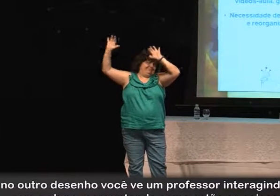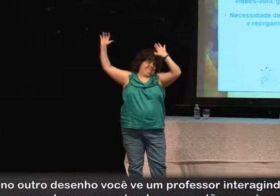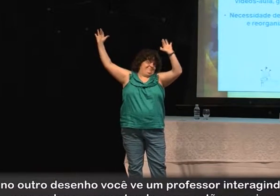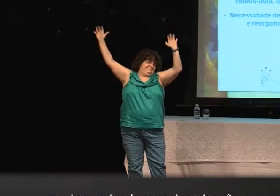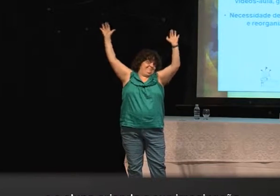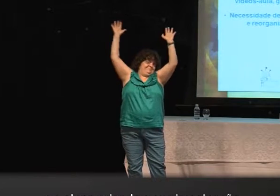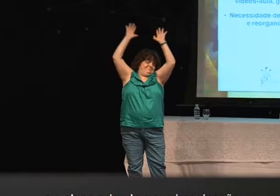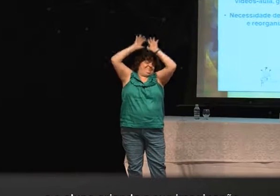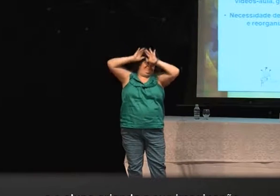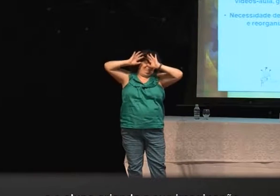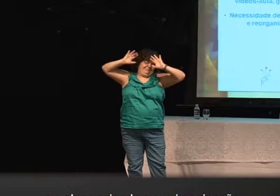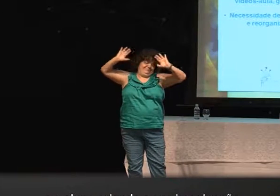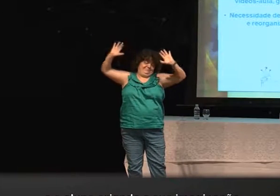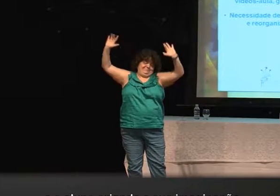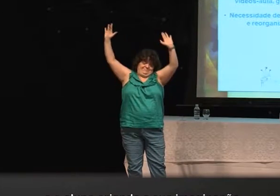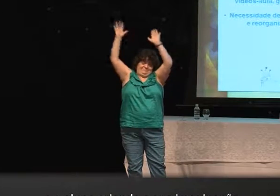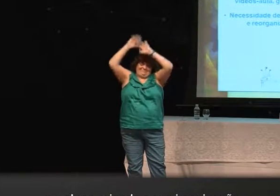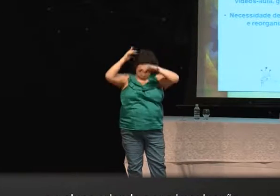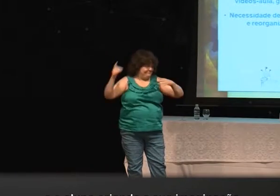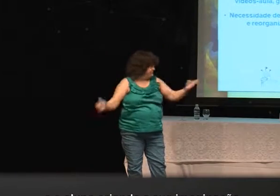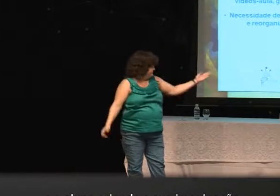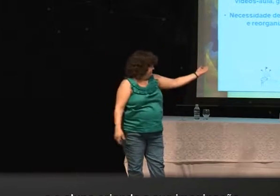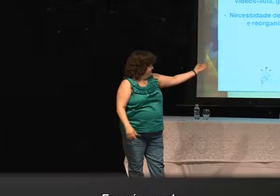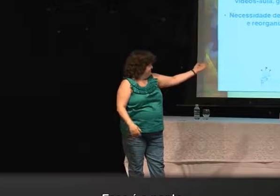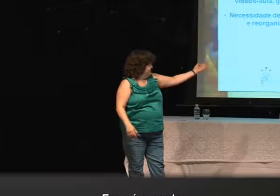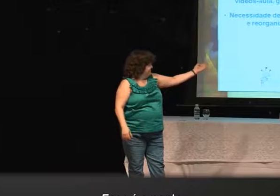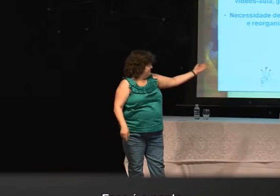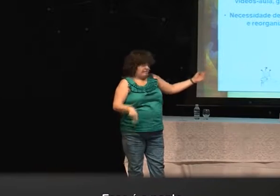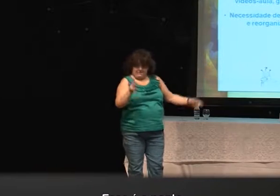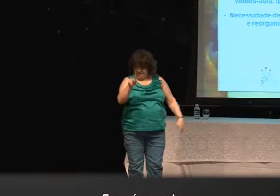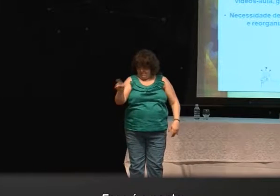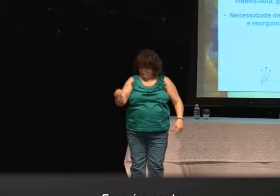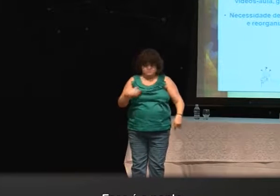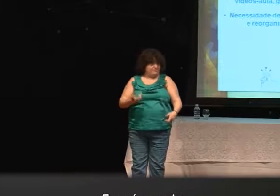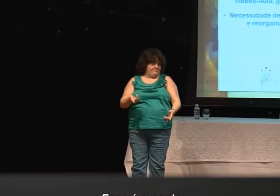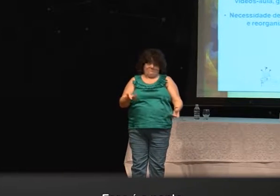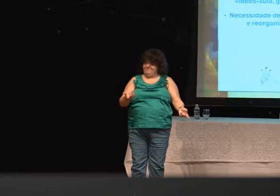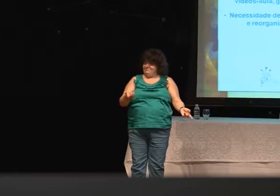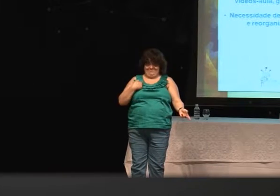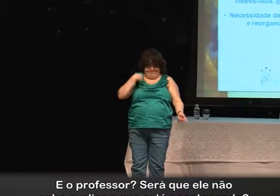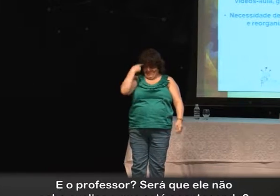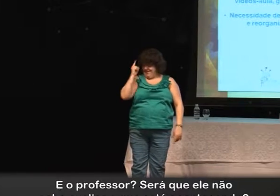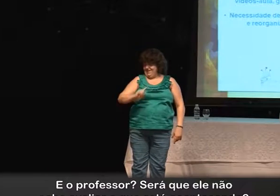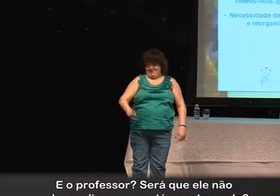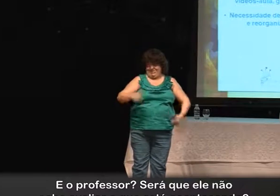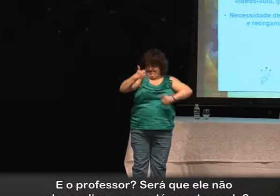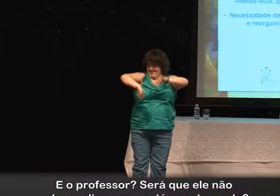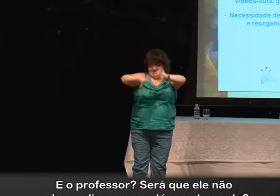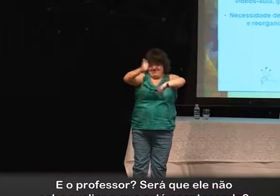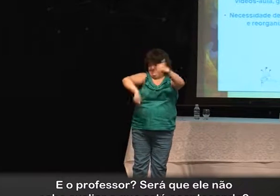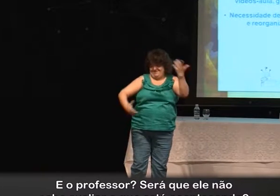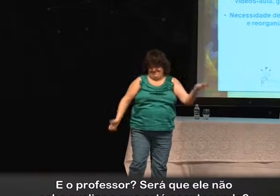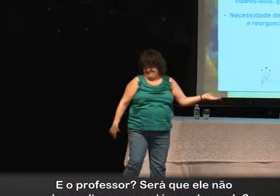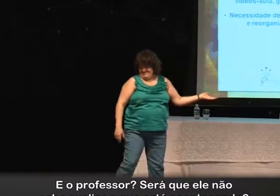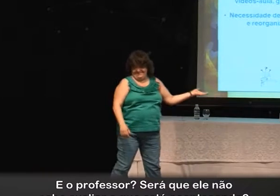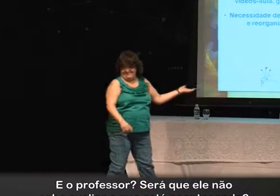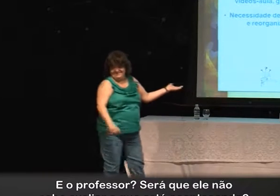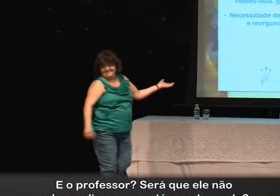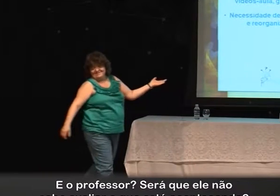coisas e o aluno ali criando então a sua imaginação. É isso, esse é o ponto. E o professor, será que ele não sabe avaliar o que